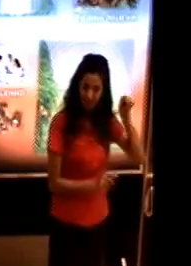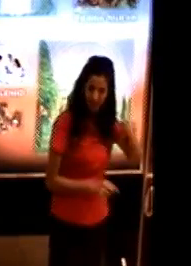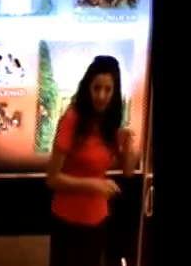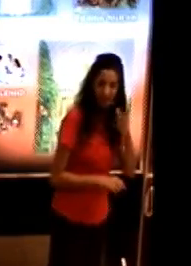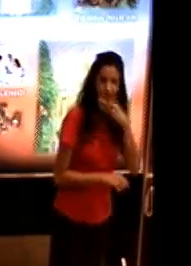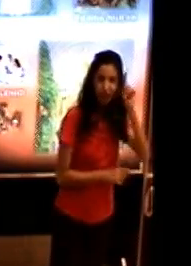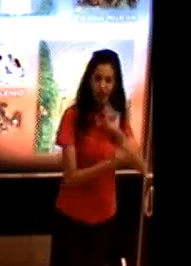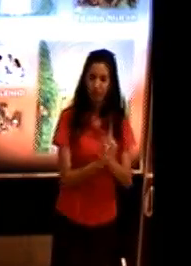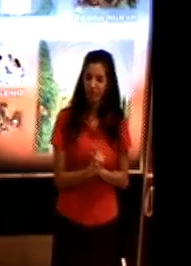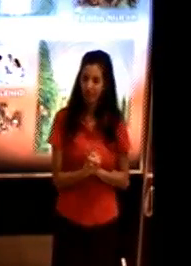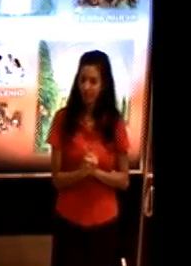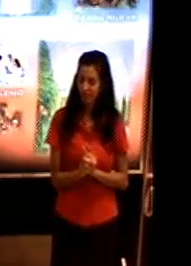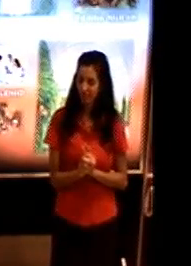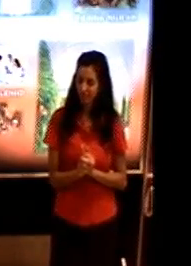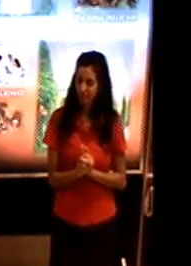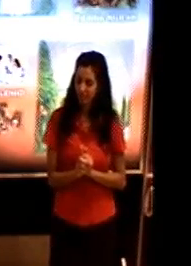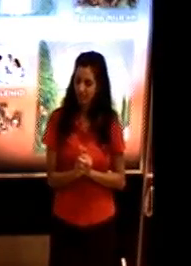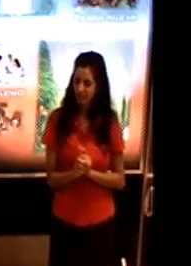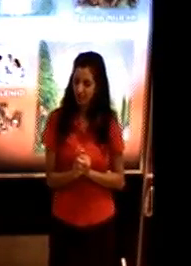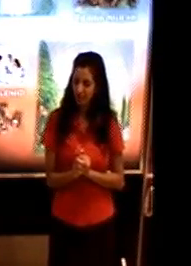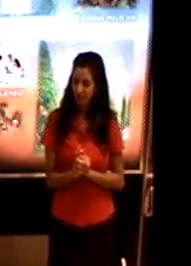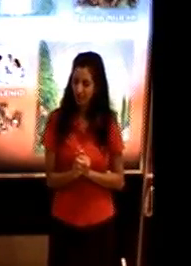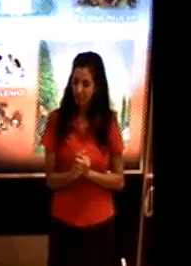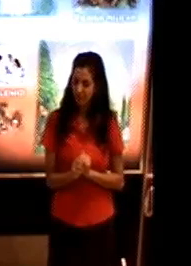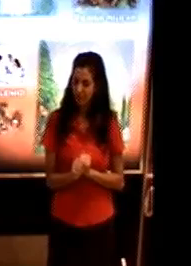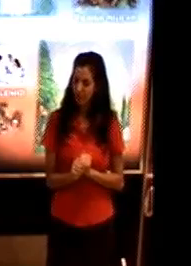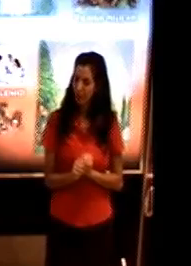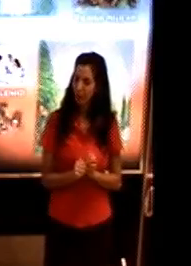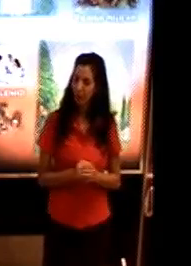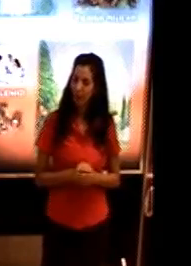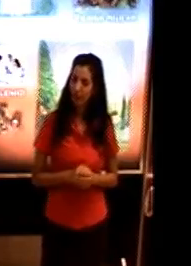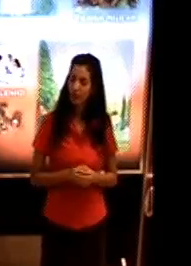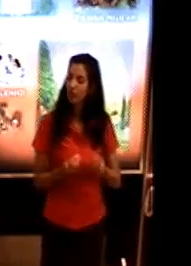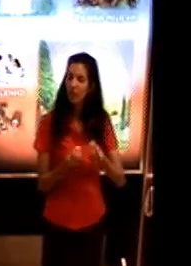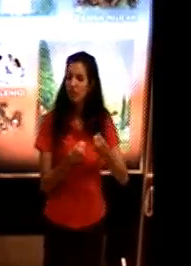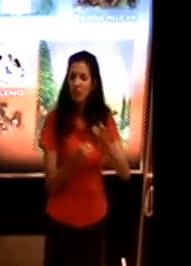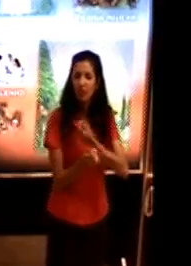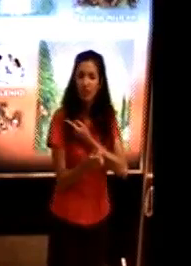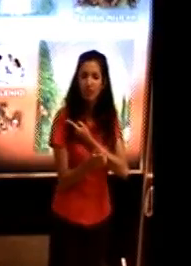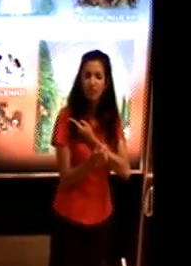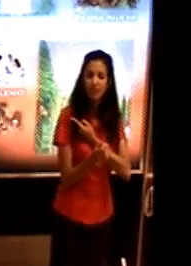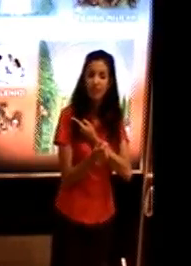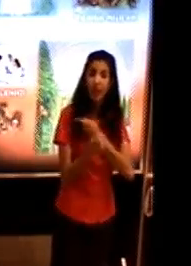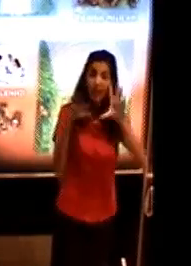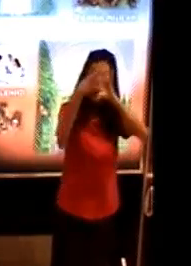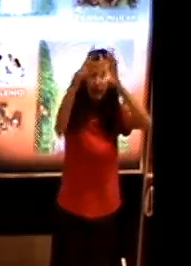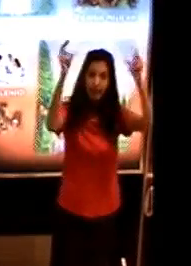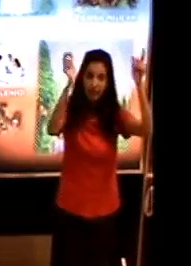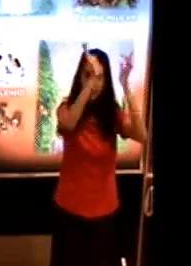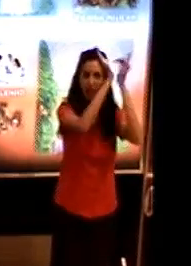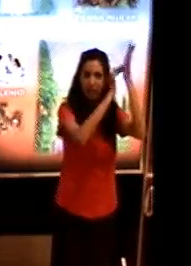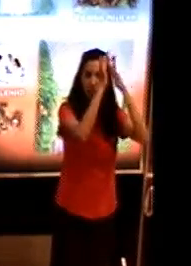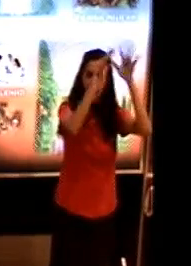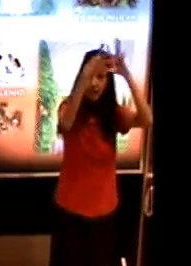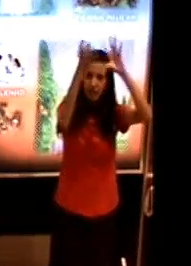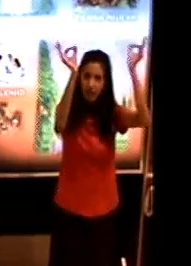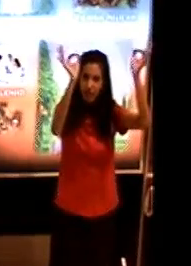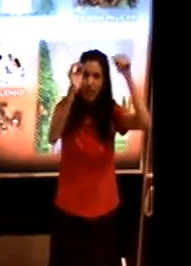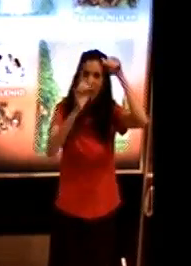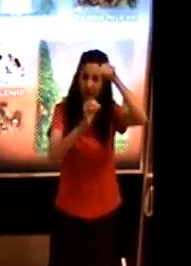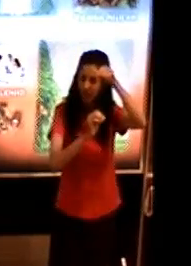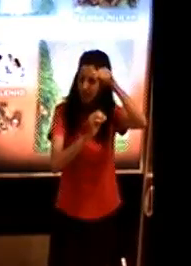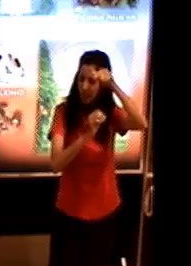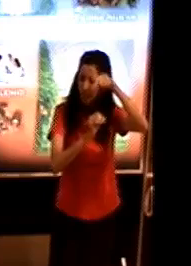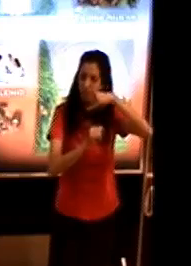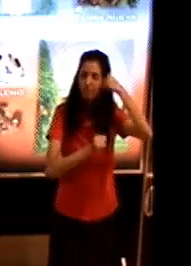dice aquí, ¿verdad?, que desde ese templo de misericordia que Cristo intercede ahora por nosotros, se ordena